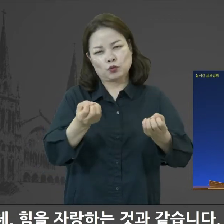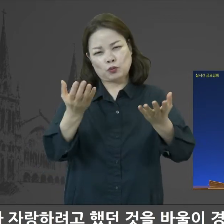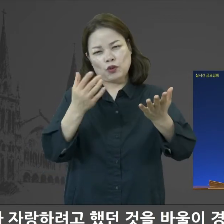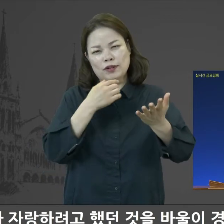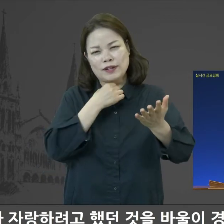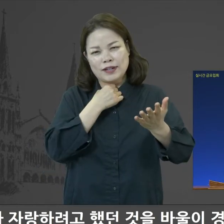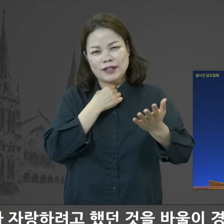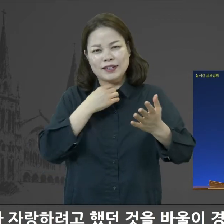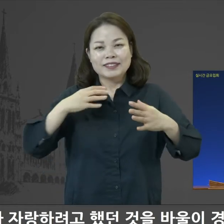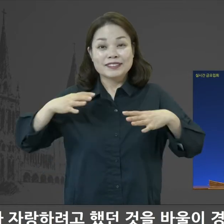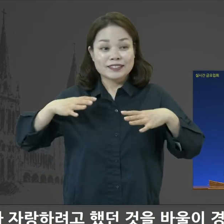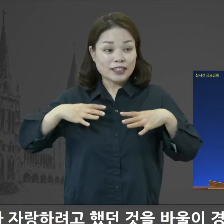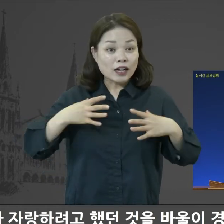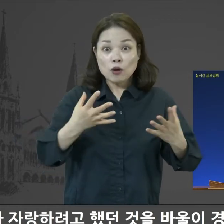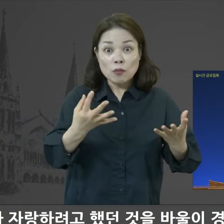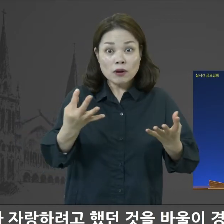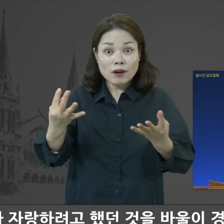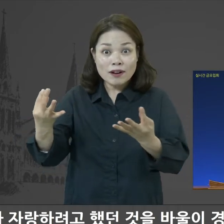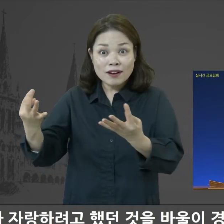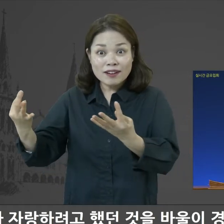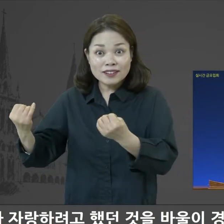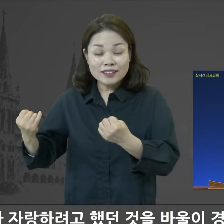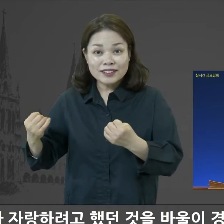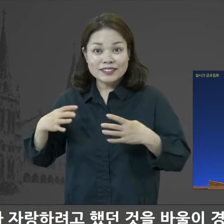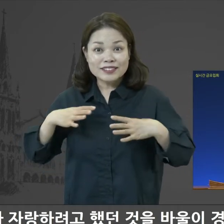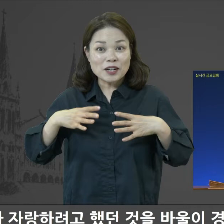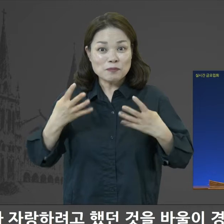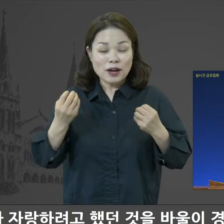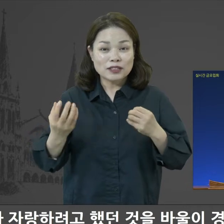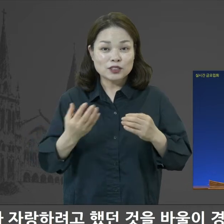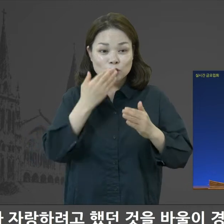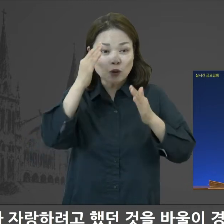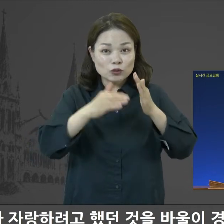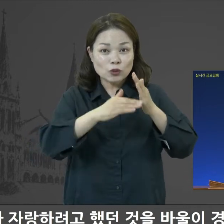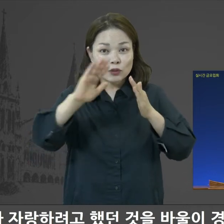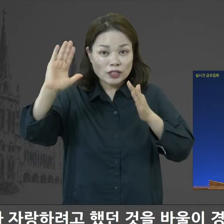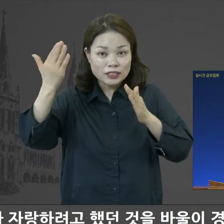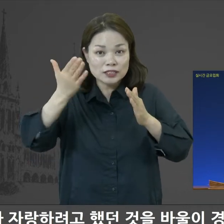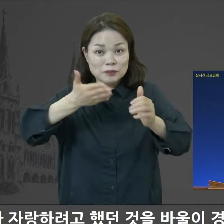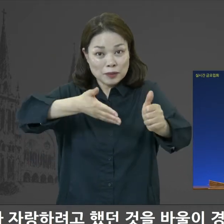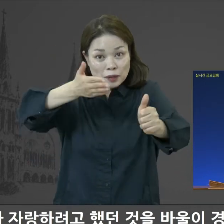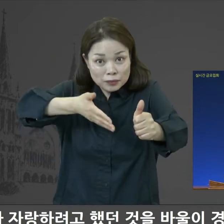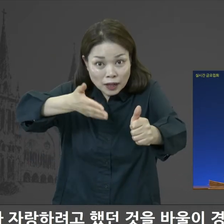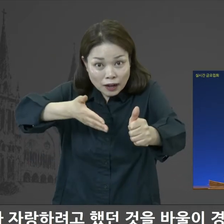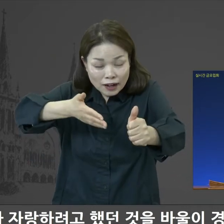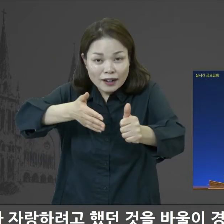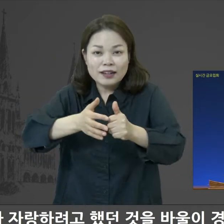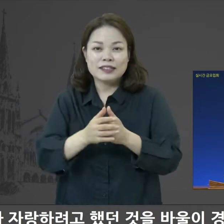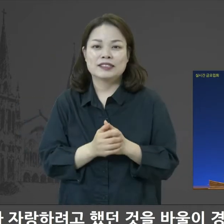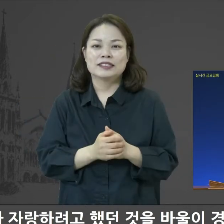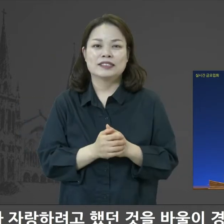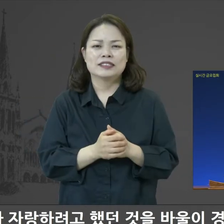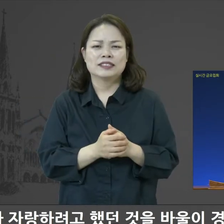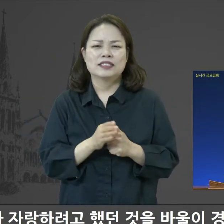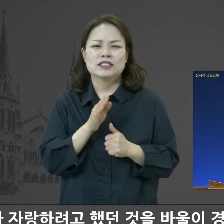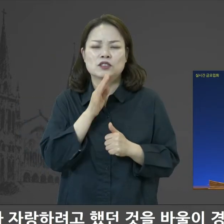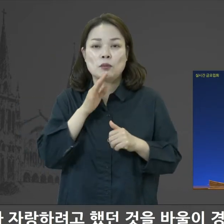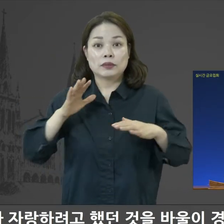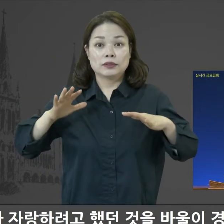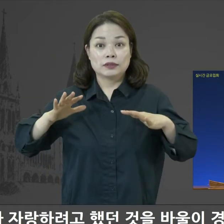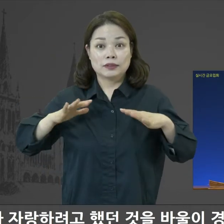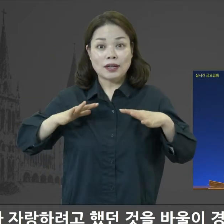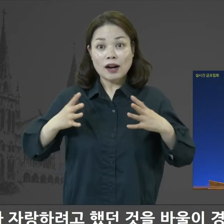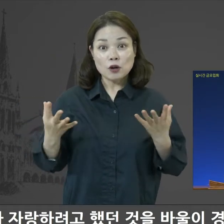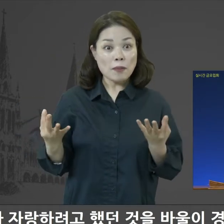원합니다. 우리 자랑할 것이 많은 성도 되기를 주 안에서 소망하며 축원합니다. 정말 자랑할 것이